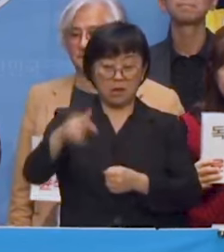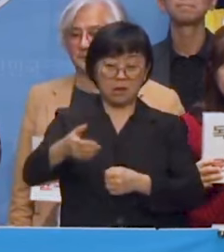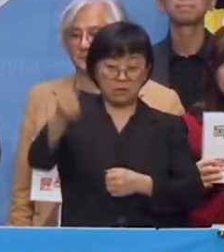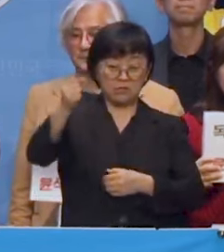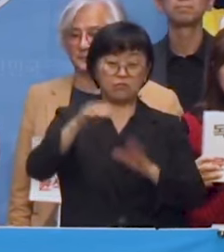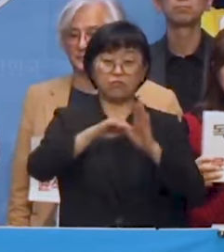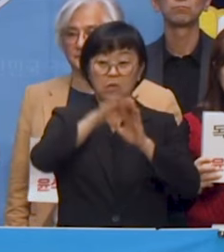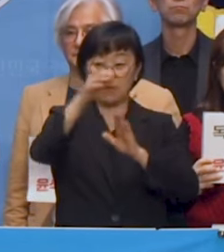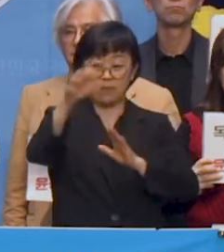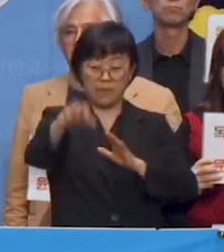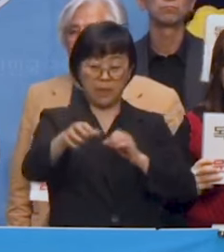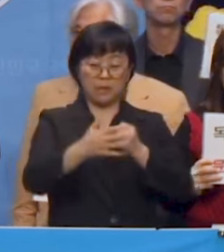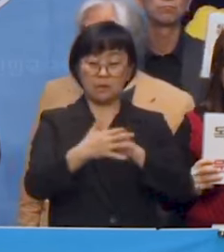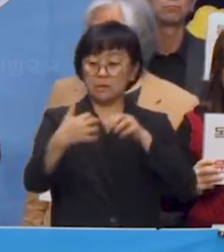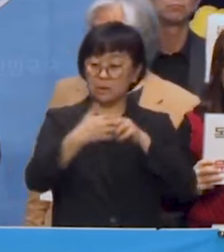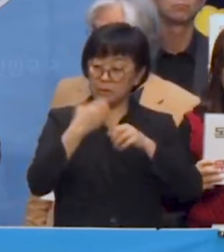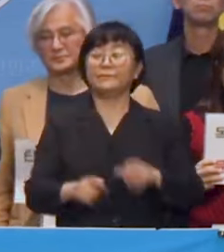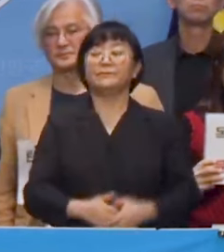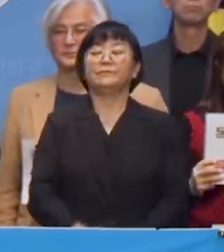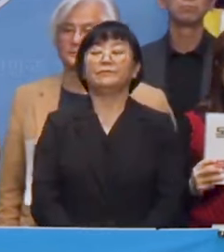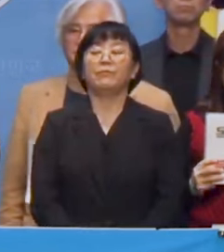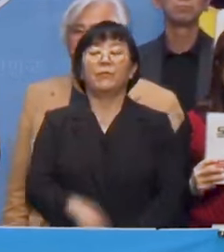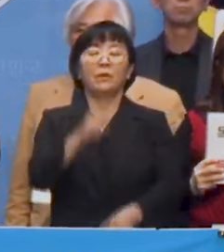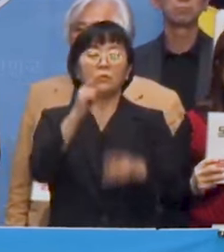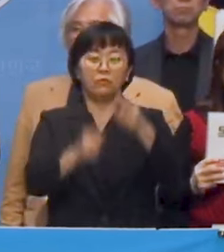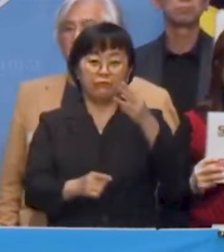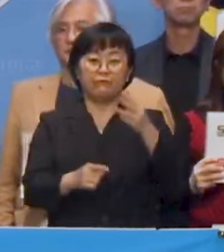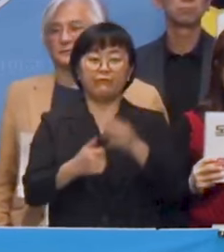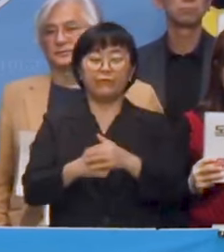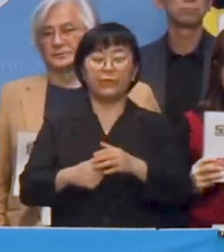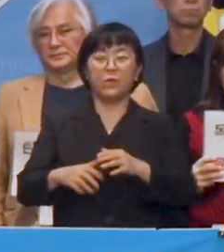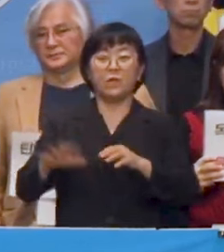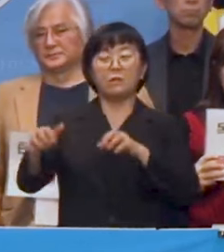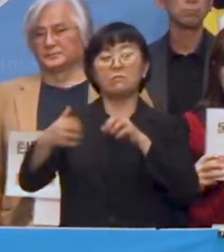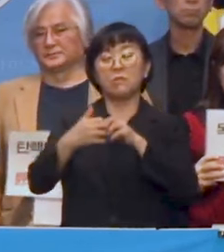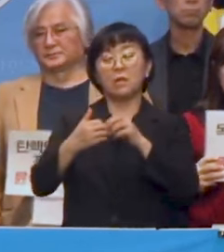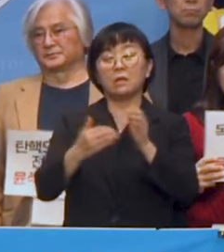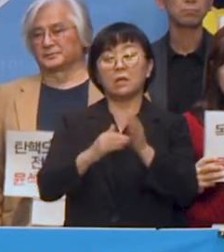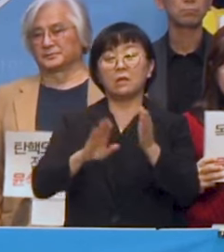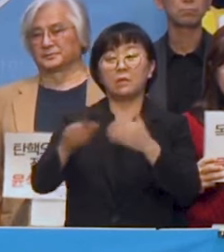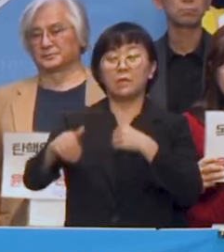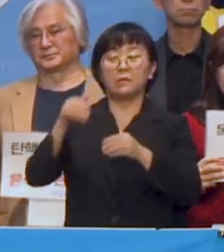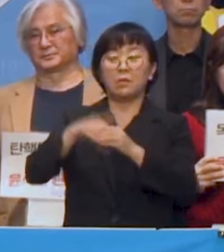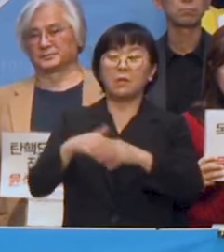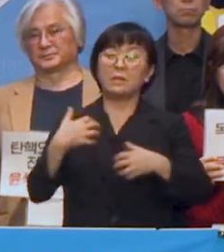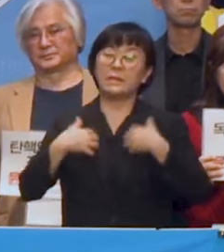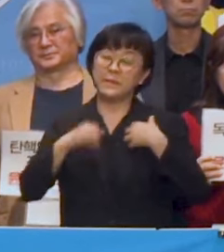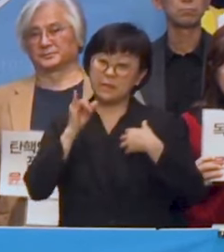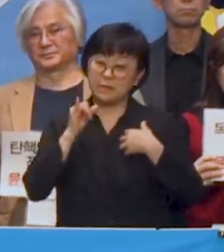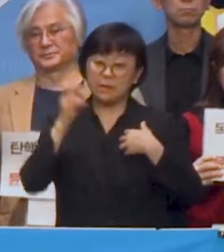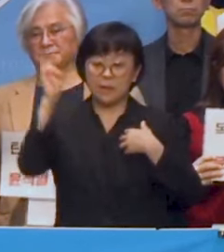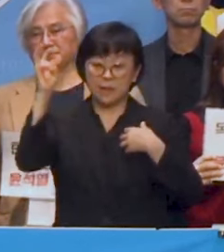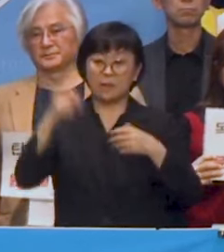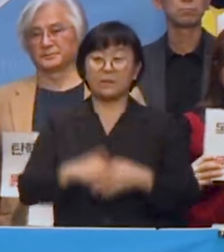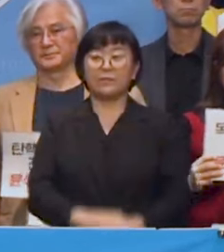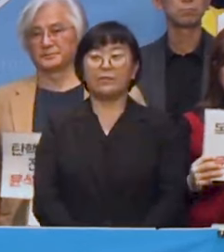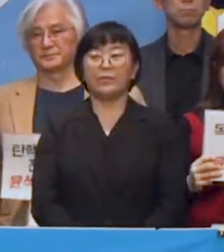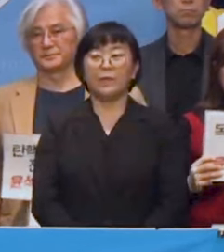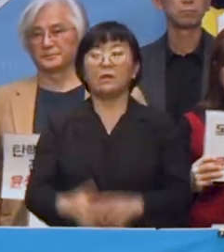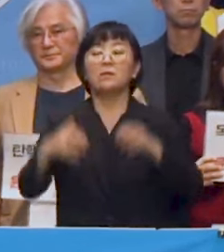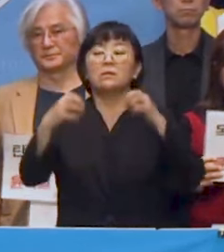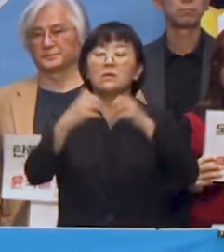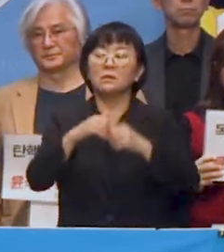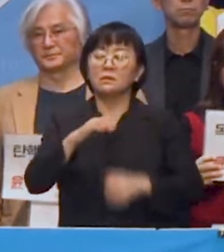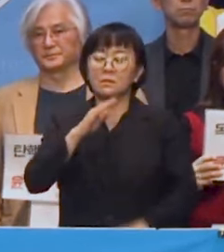북한과 전쟁을 하자는 게 말이나 되는 일입니까? 윤석열이야 국지전을 일으켜서 총선의 재미를 보려는지 모르지만 그